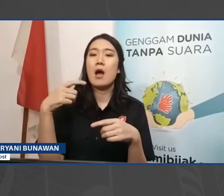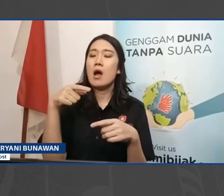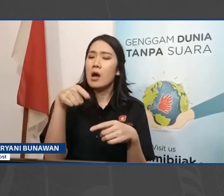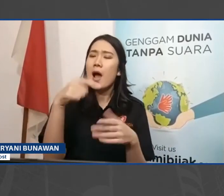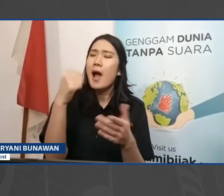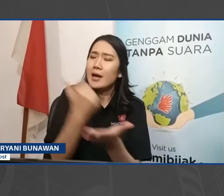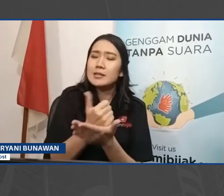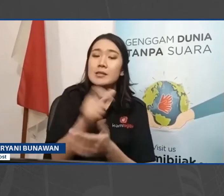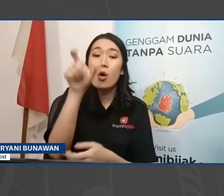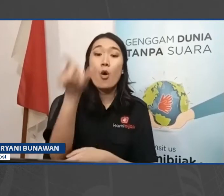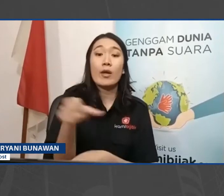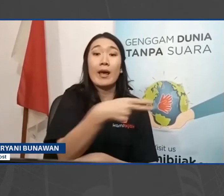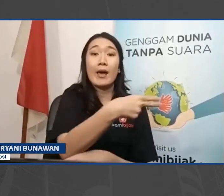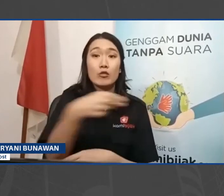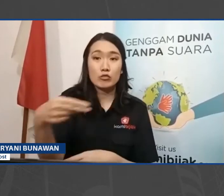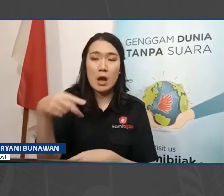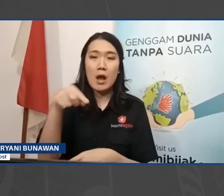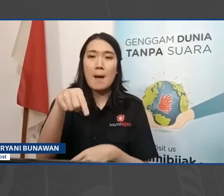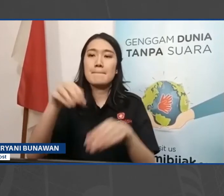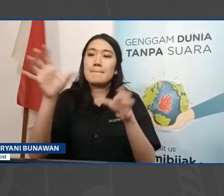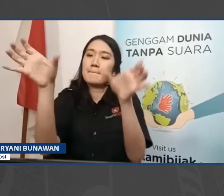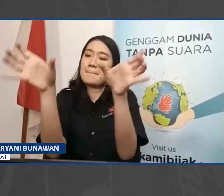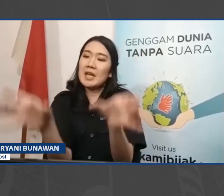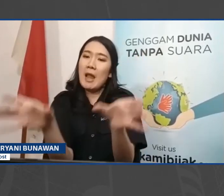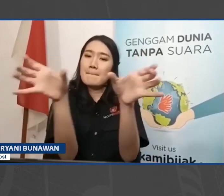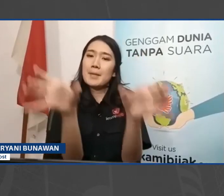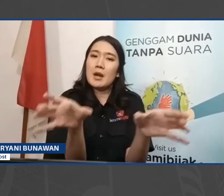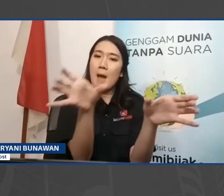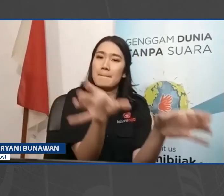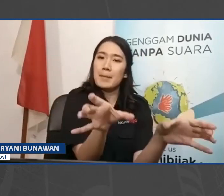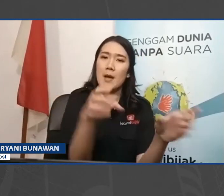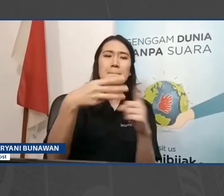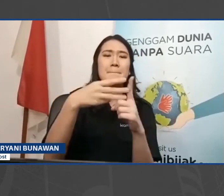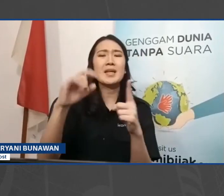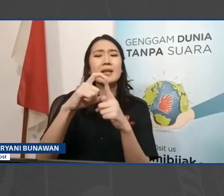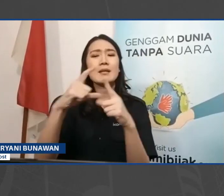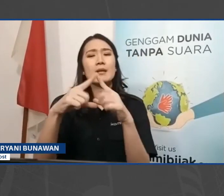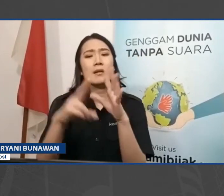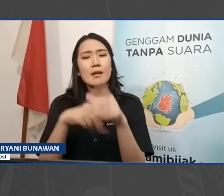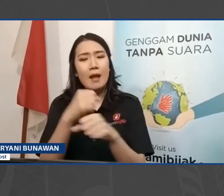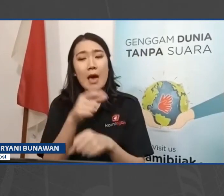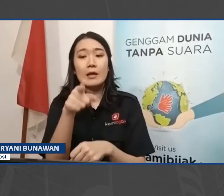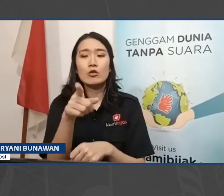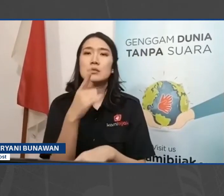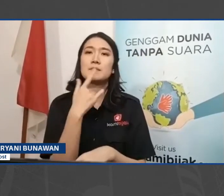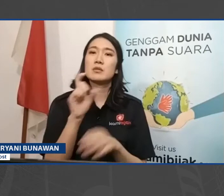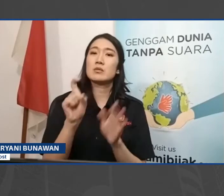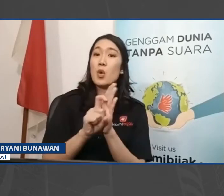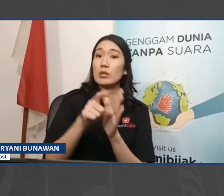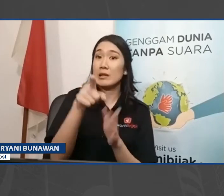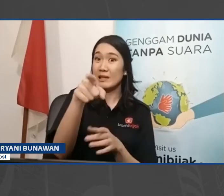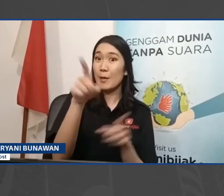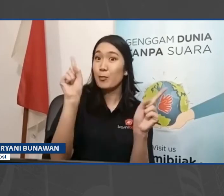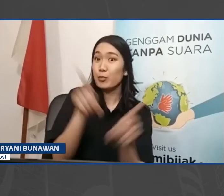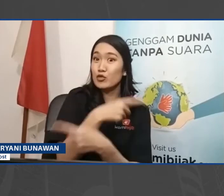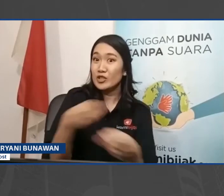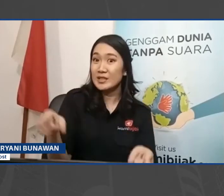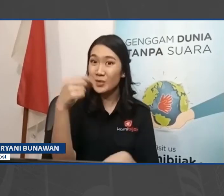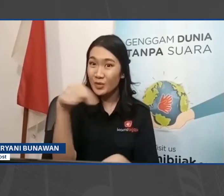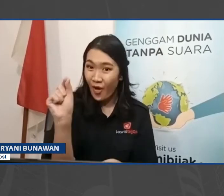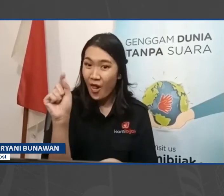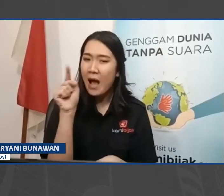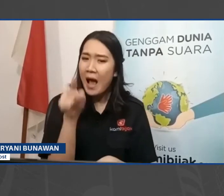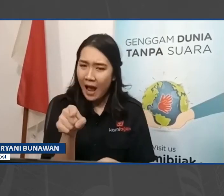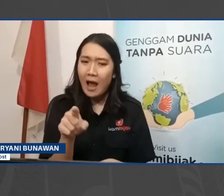tentang gegayaan khas orang Indonesia di dalam segala bidang. Nah, gaya musik Mas Rian sendiri ini